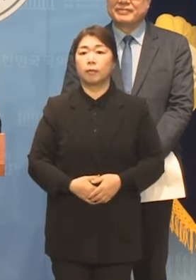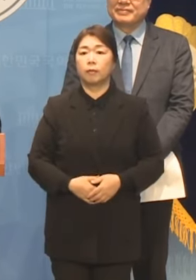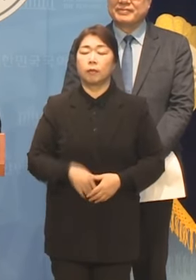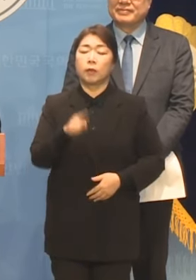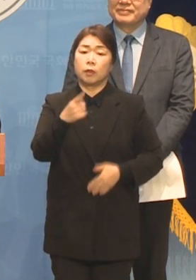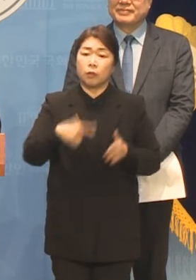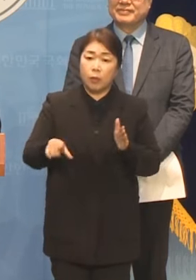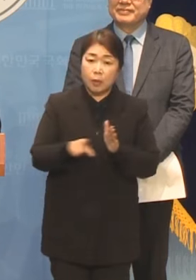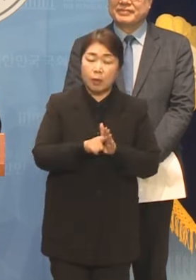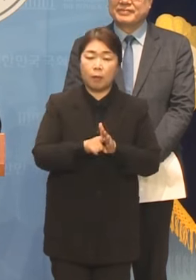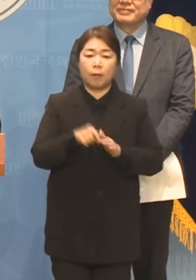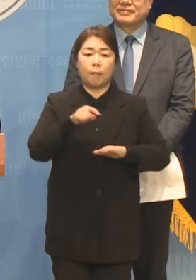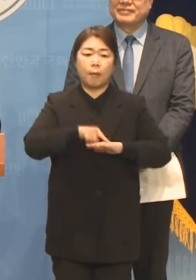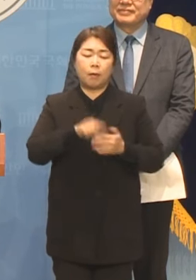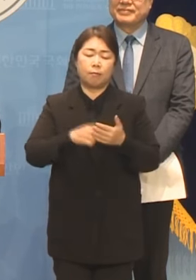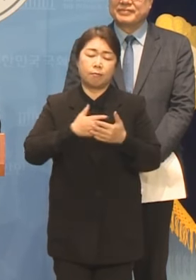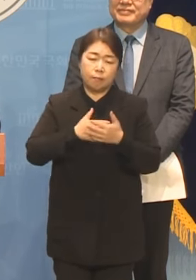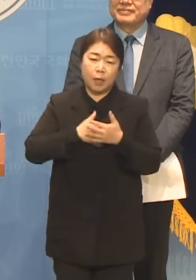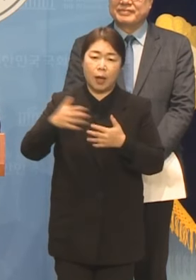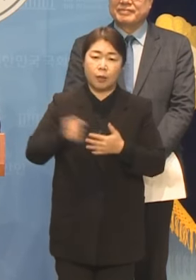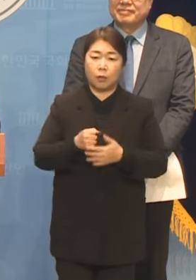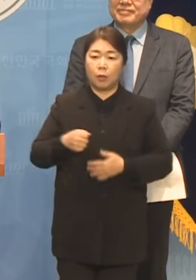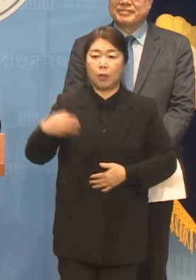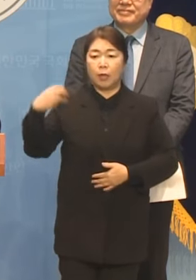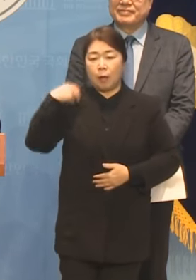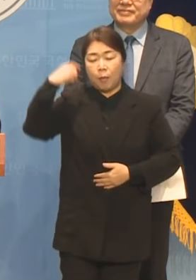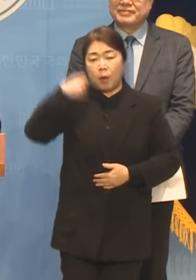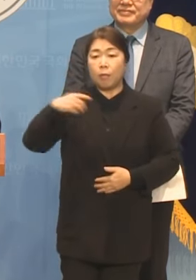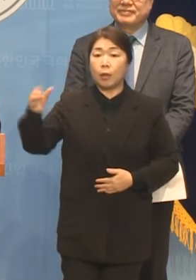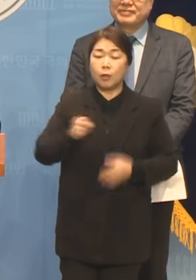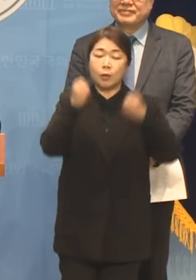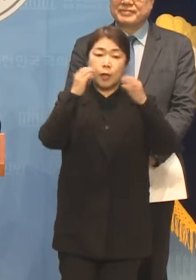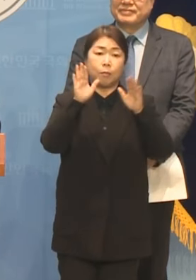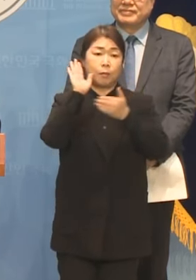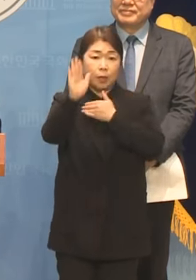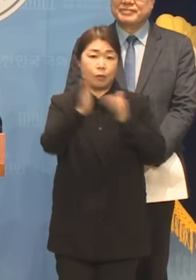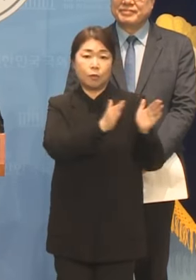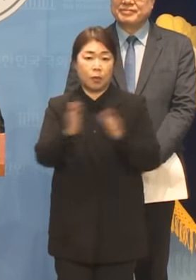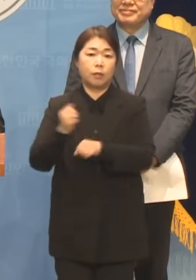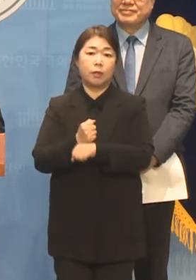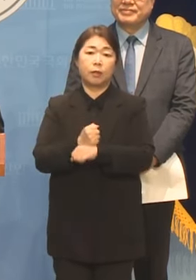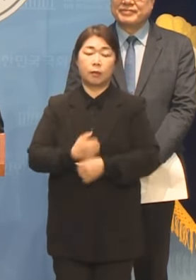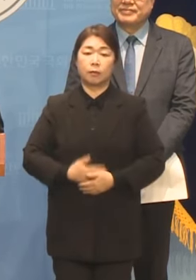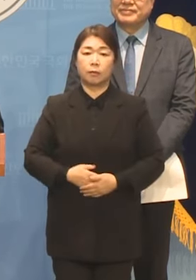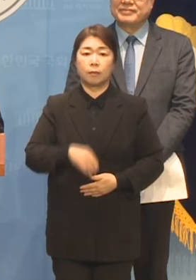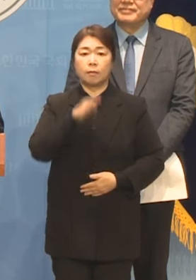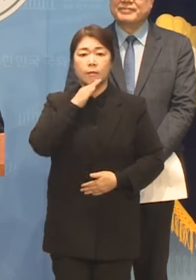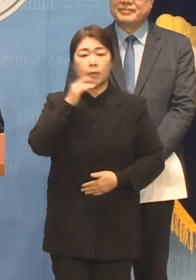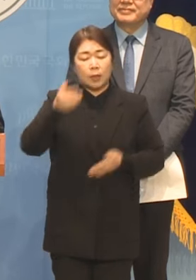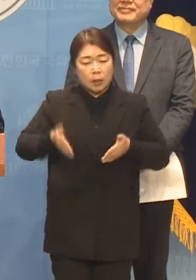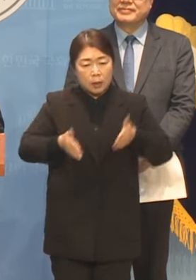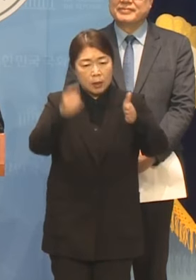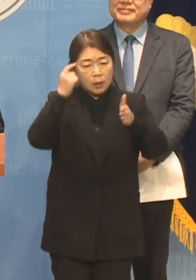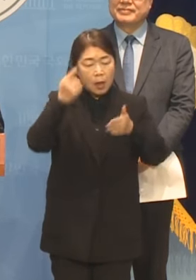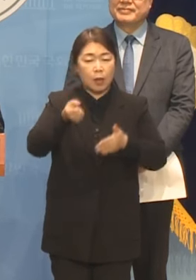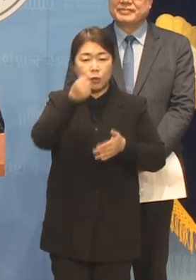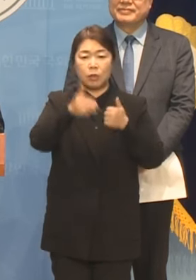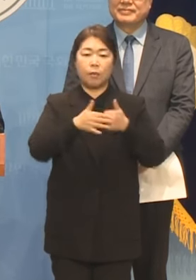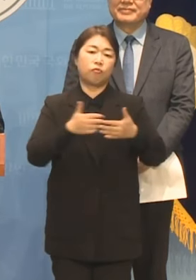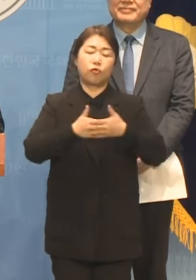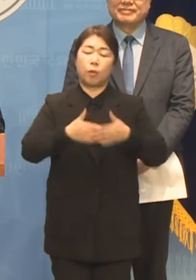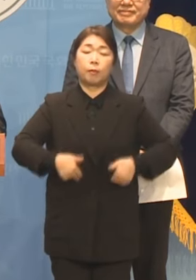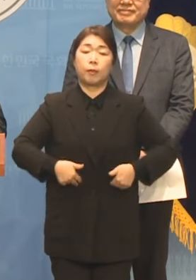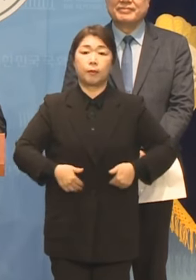하려고 설레는 가으로 감을 가지고 새로운 미래로 갑니다 옳은 길이라 생각하기에 두려움은